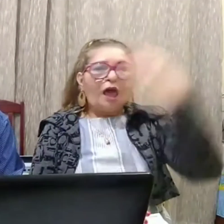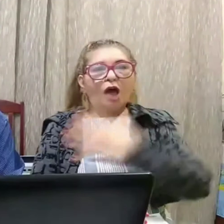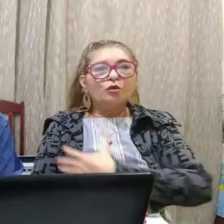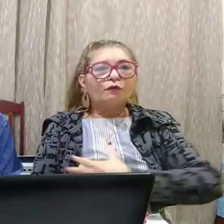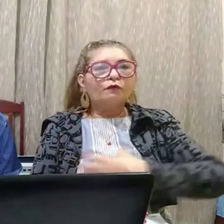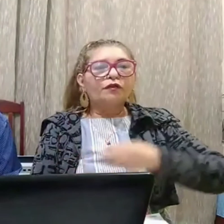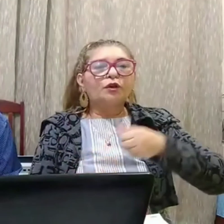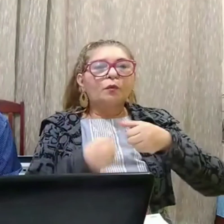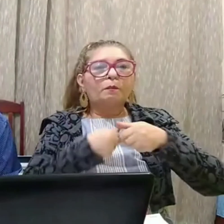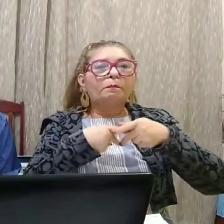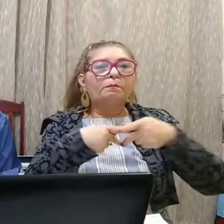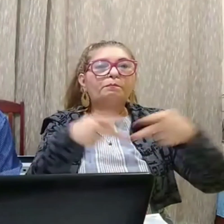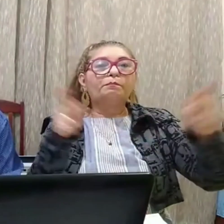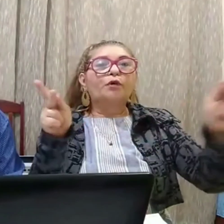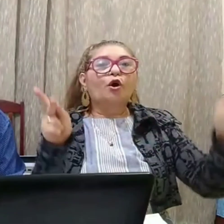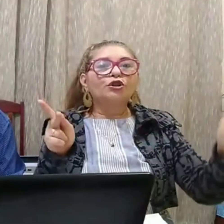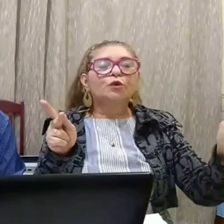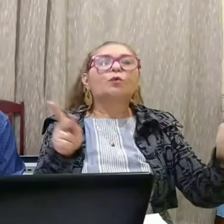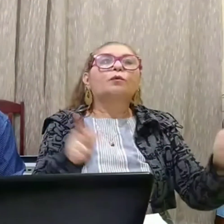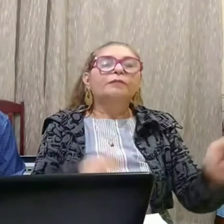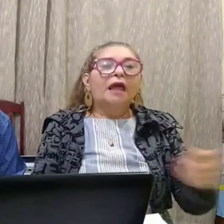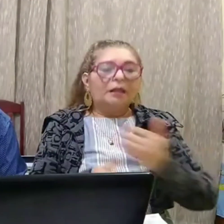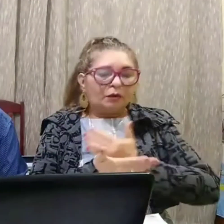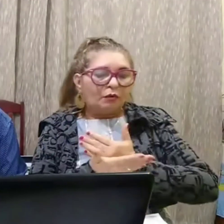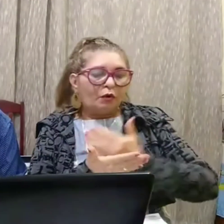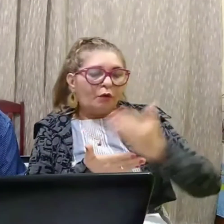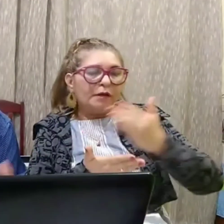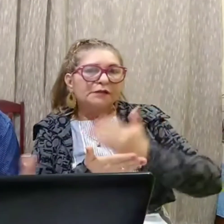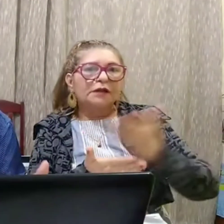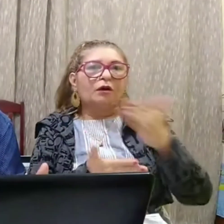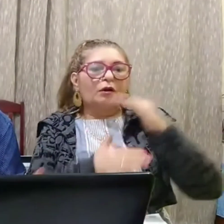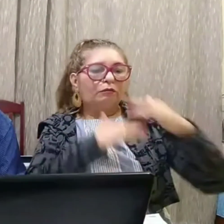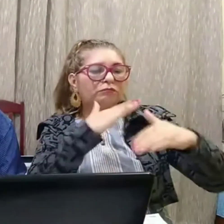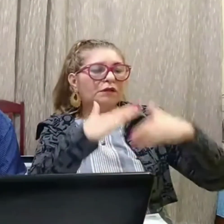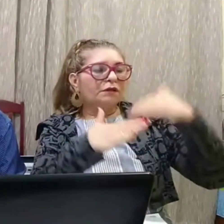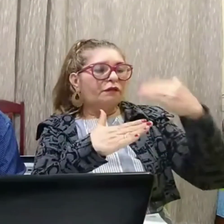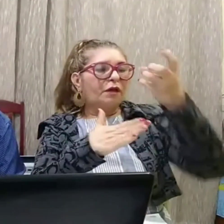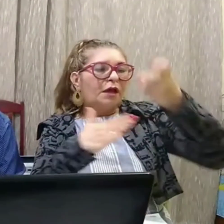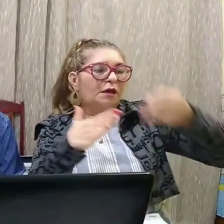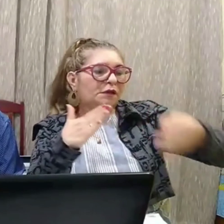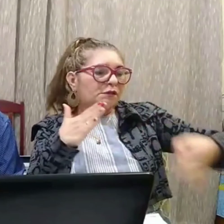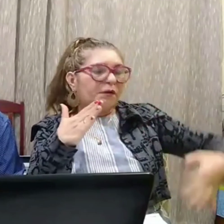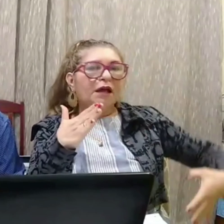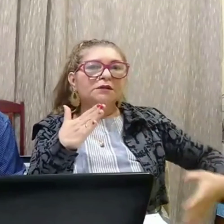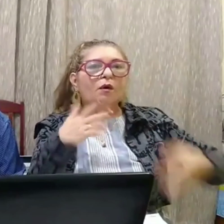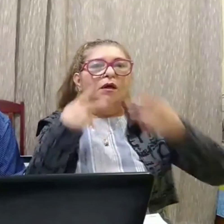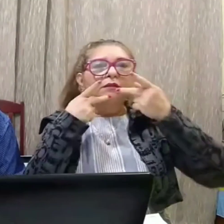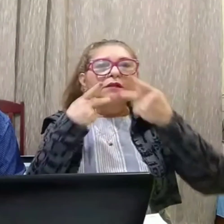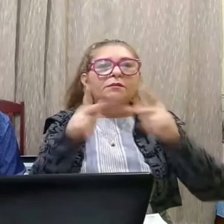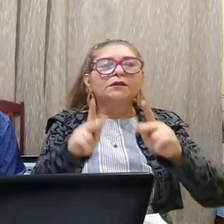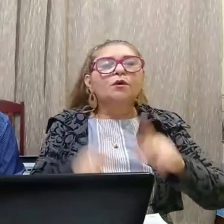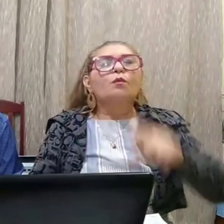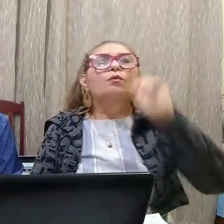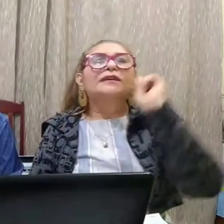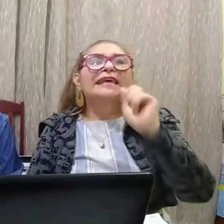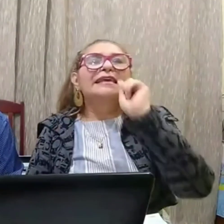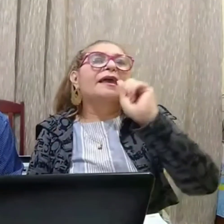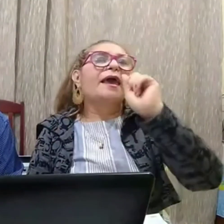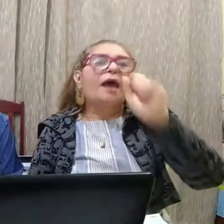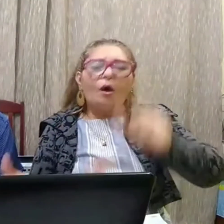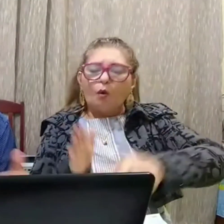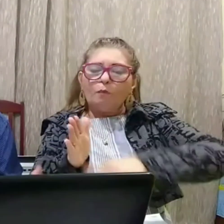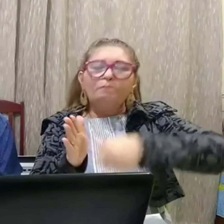pródigo. Começando então o desenvolvimento desta mensagem, o que é o primeiro amor?